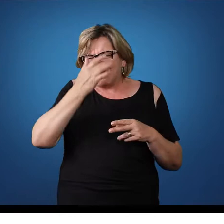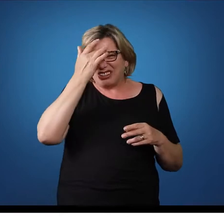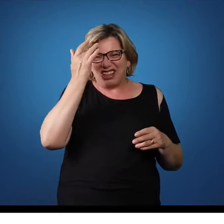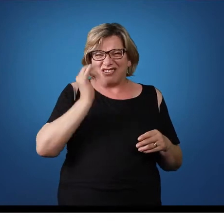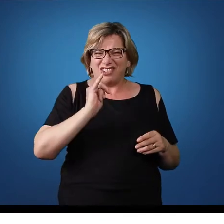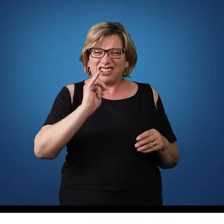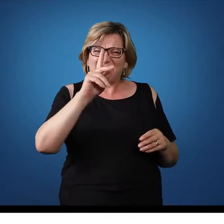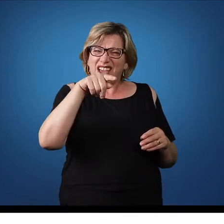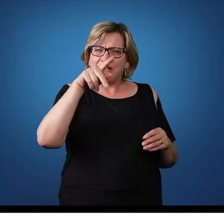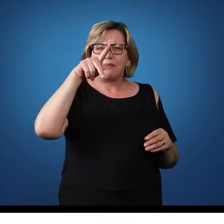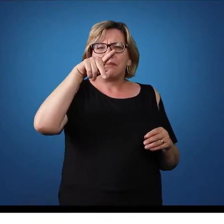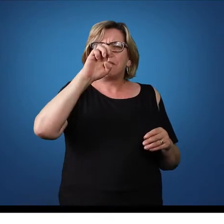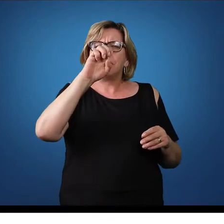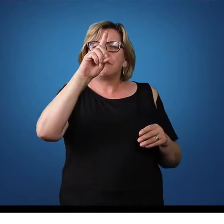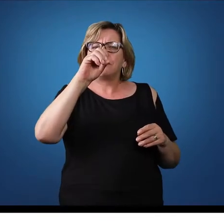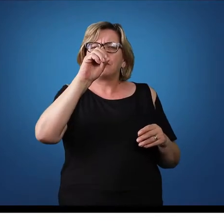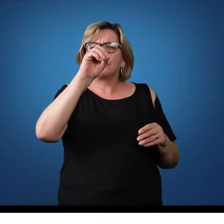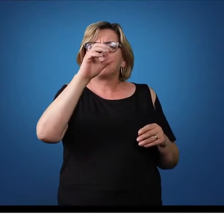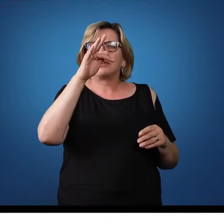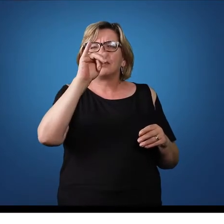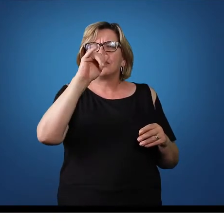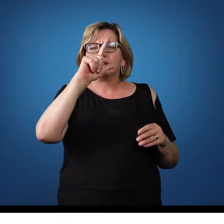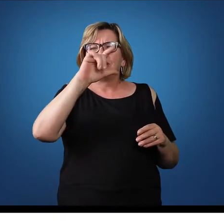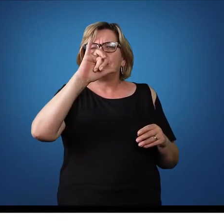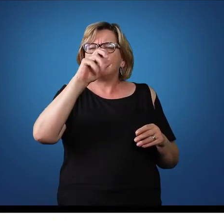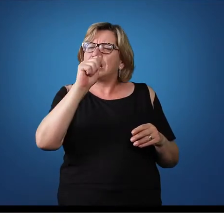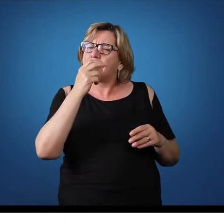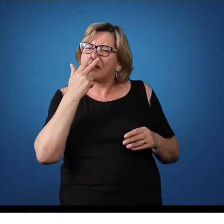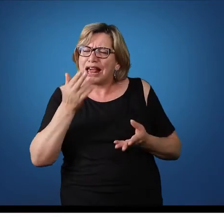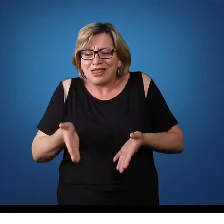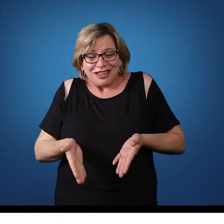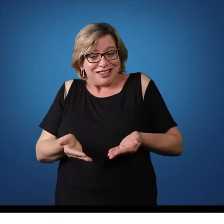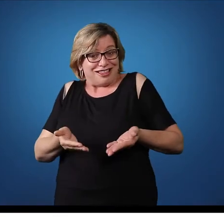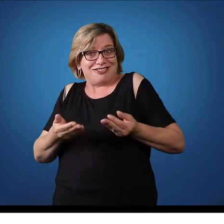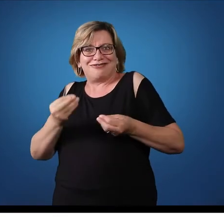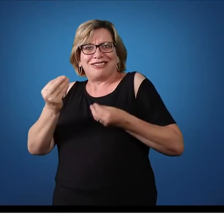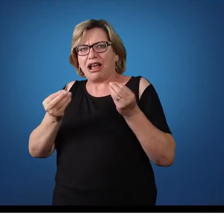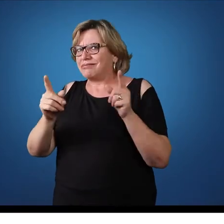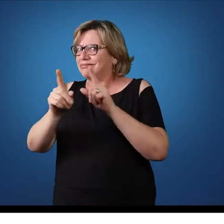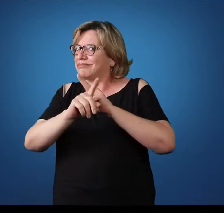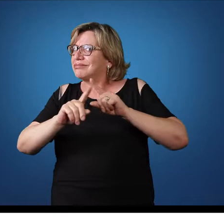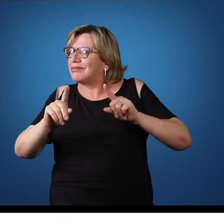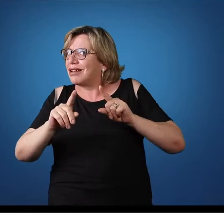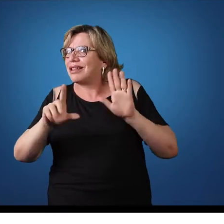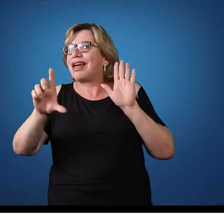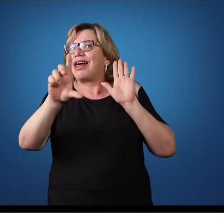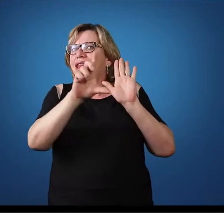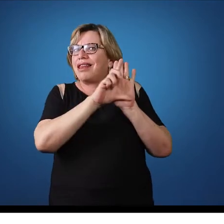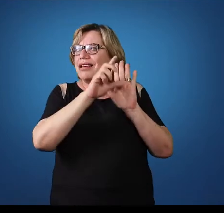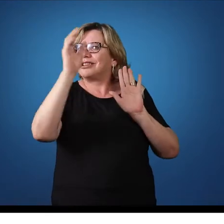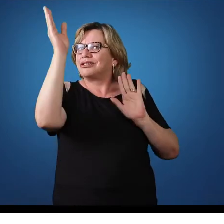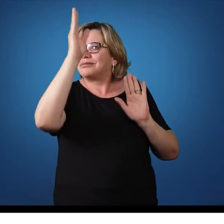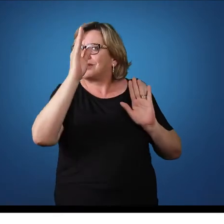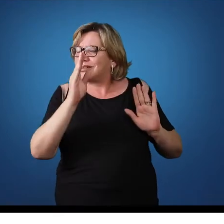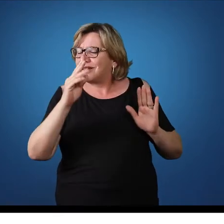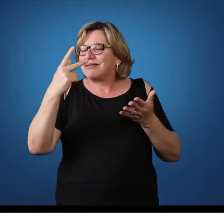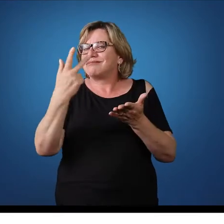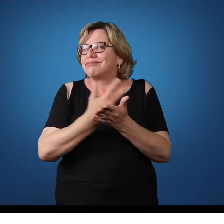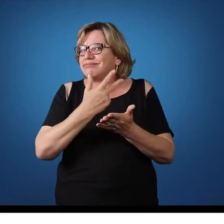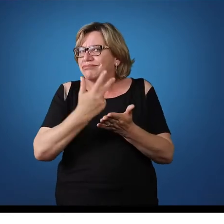pedofilia, um incentivo à pedofilia. Bom, a pedofilia no código, nas leis brasileiras, é um